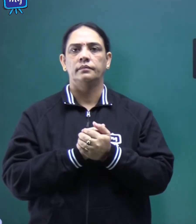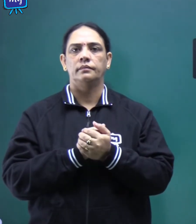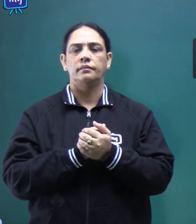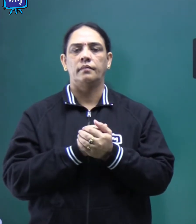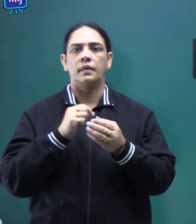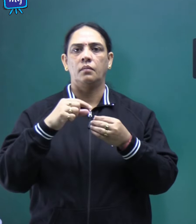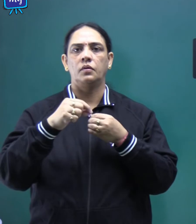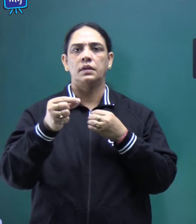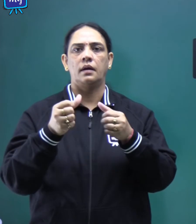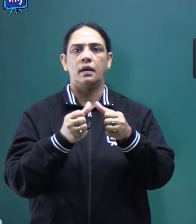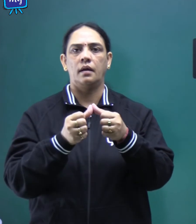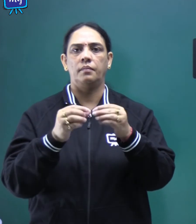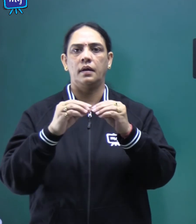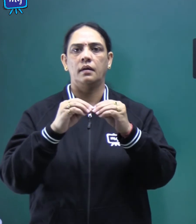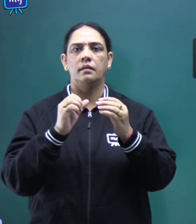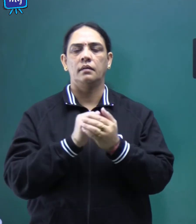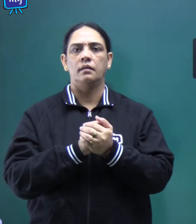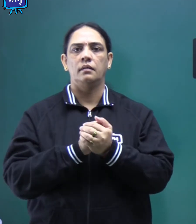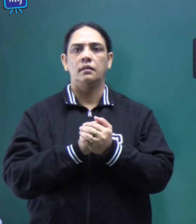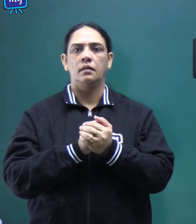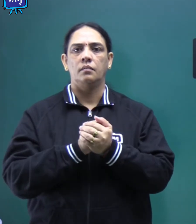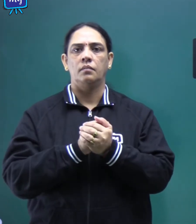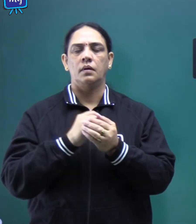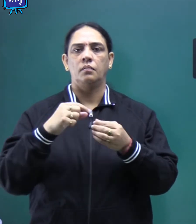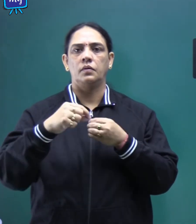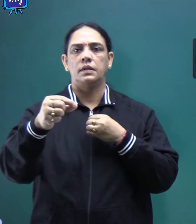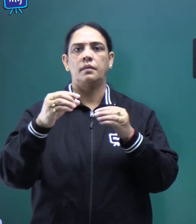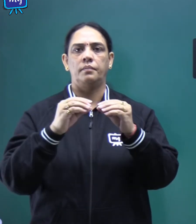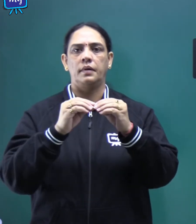भुजा ए बी, भुजा बी सी,